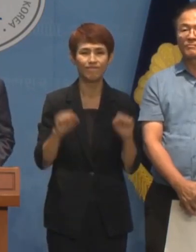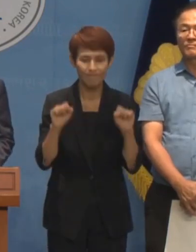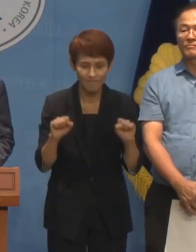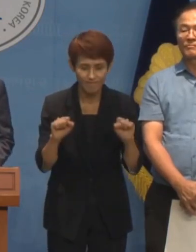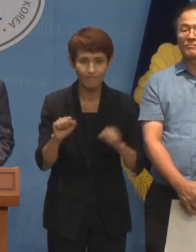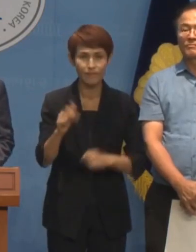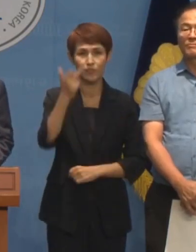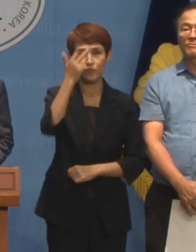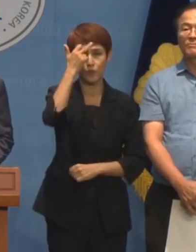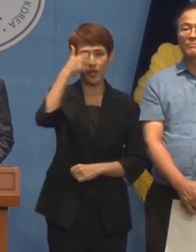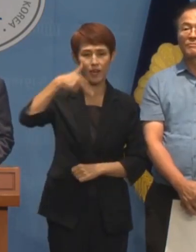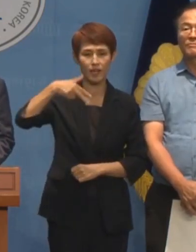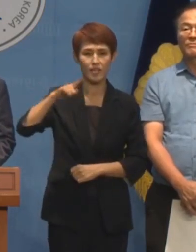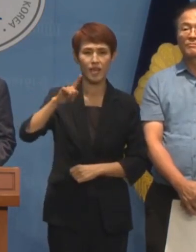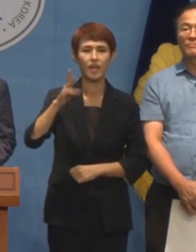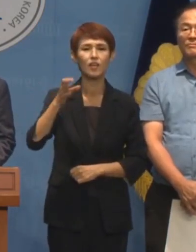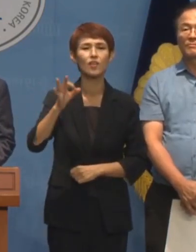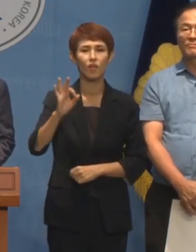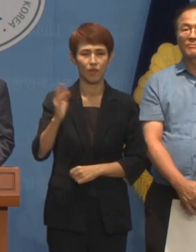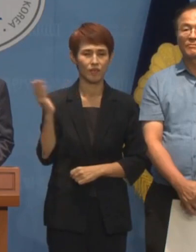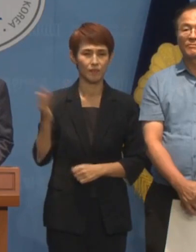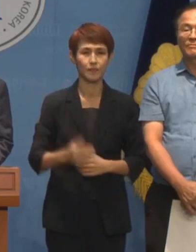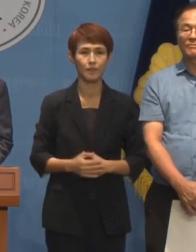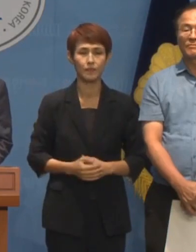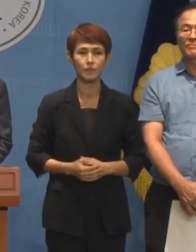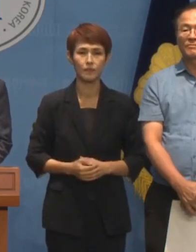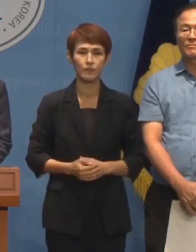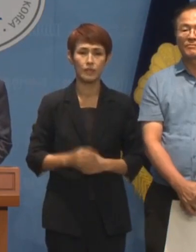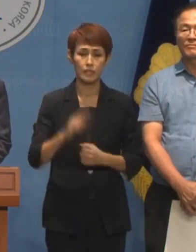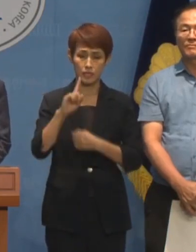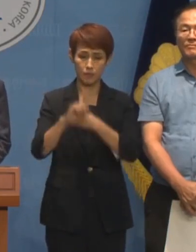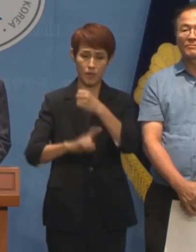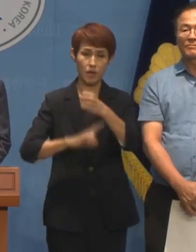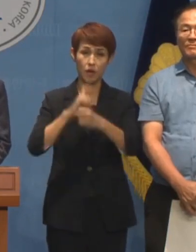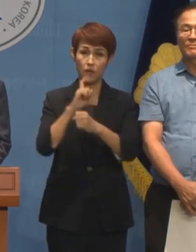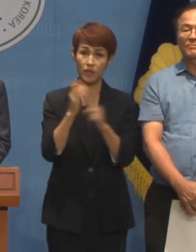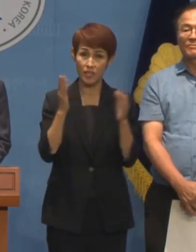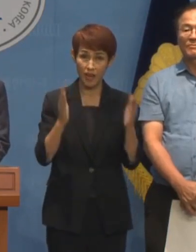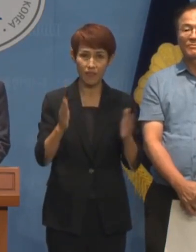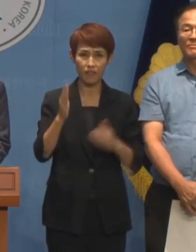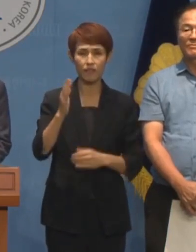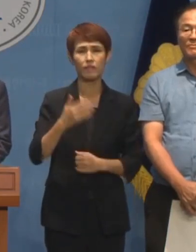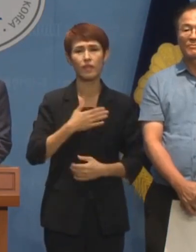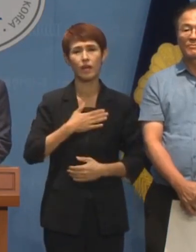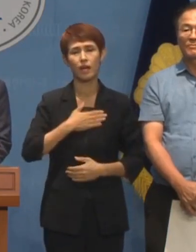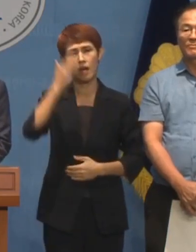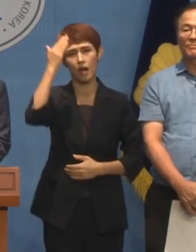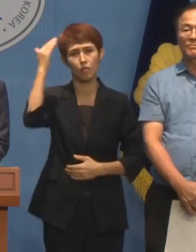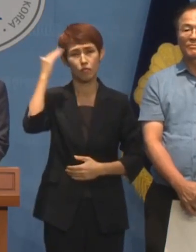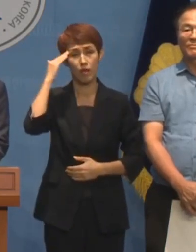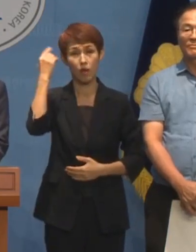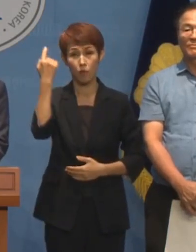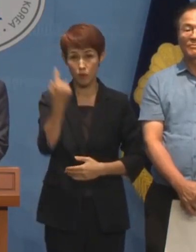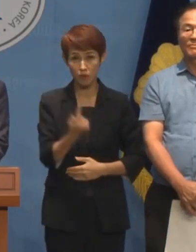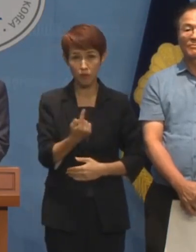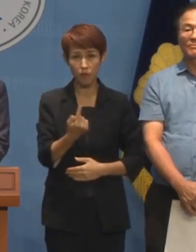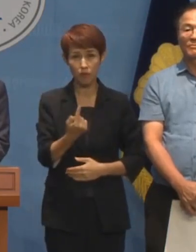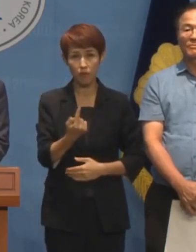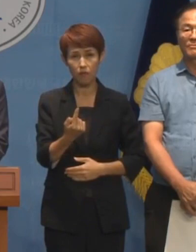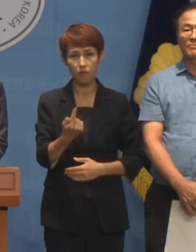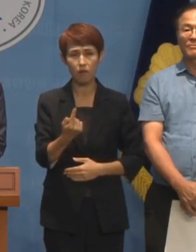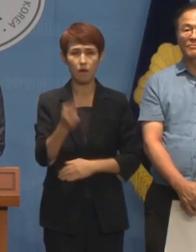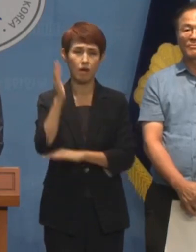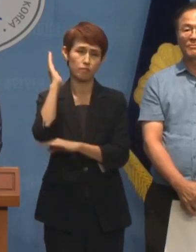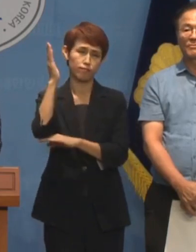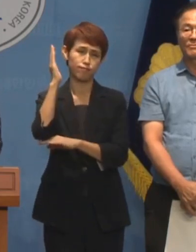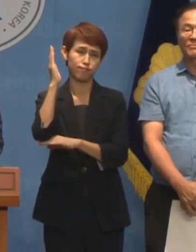안녕하십니까. 최재형입니다. 저는 지난 11년 동안 한국에 와서 가장 많이